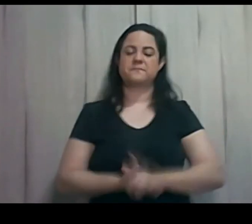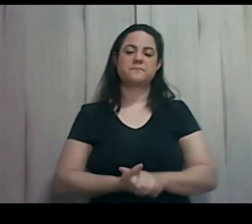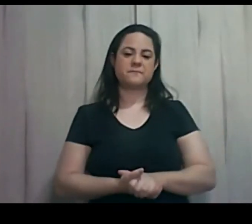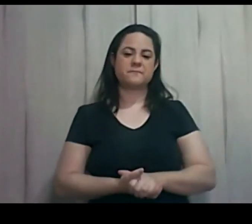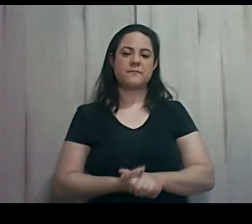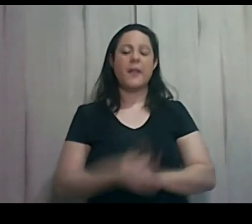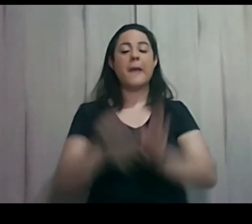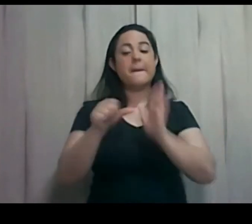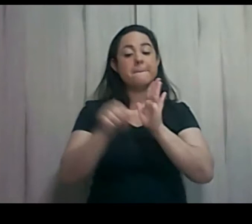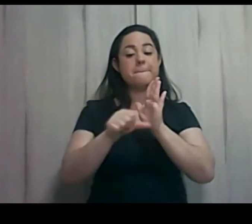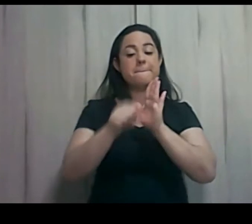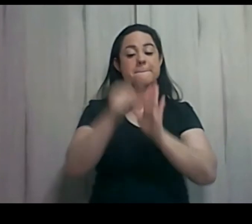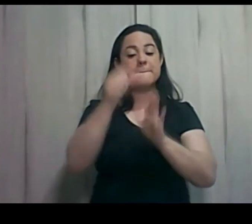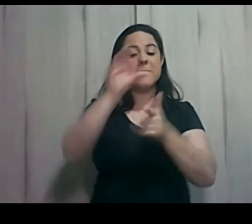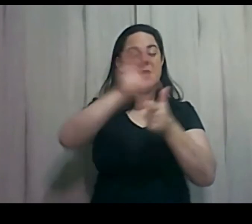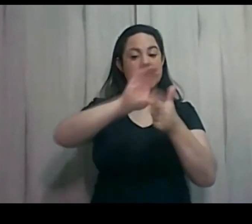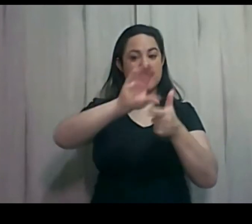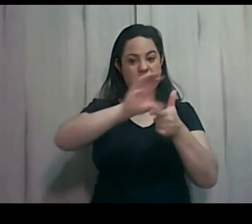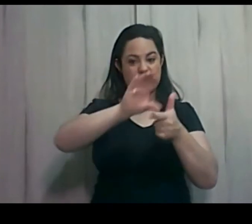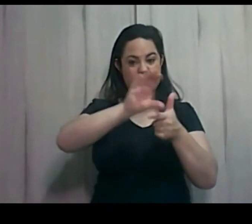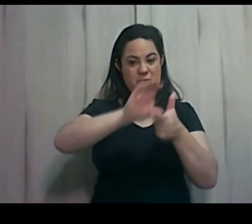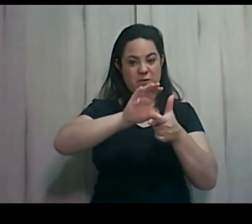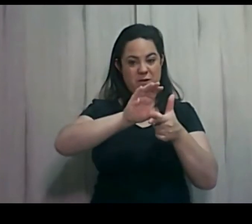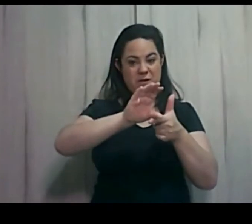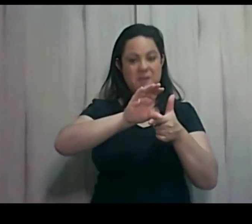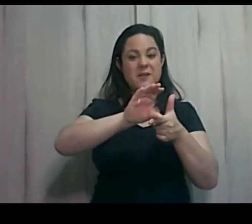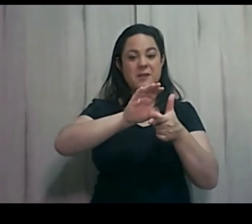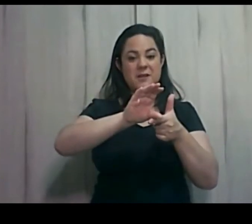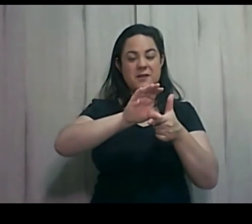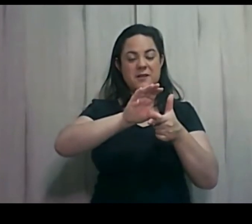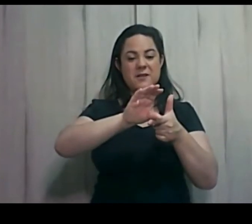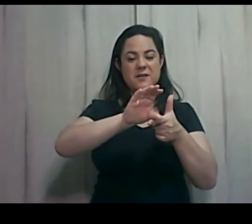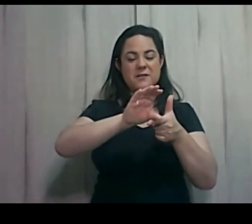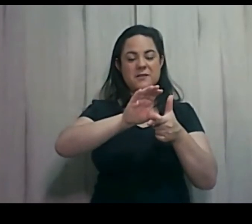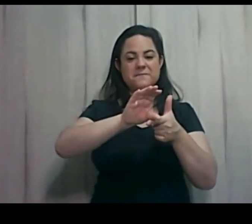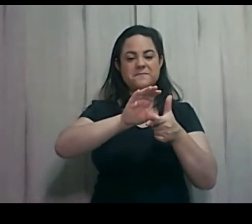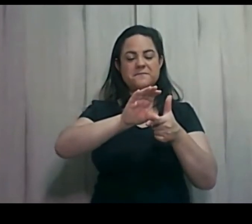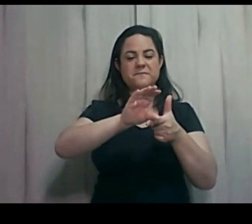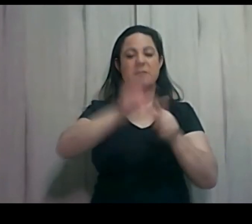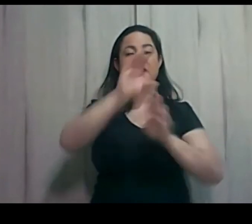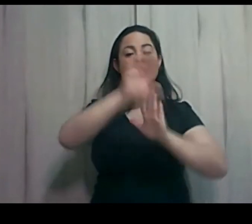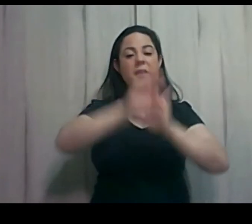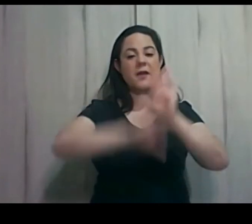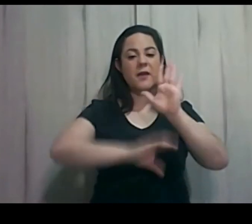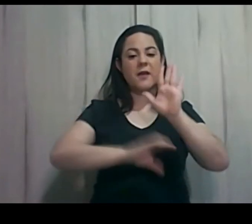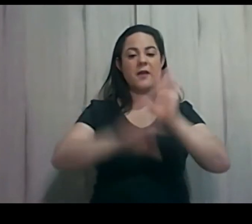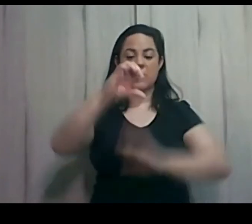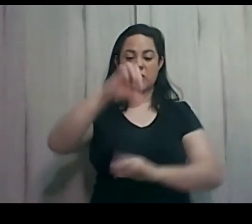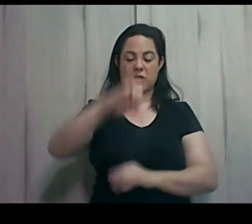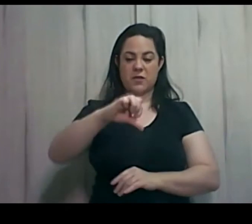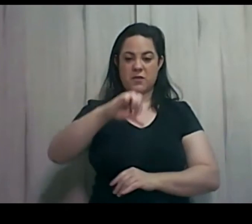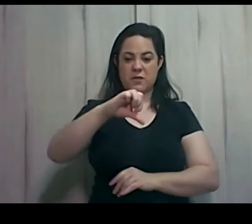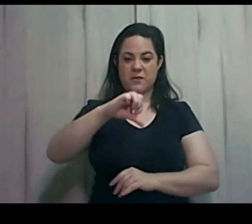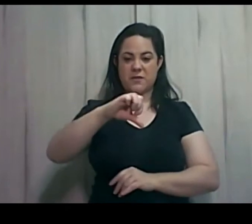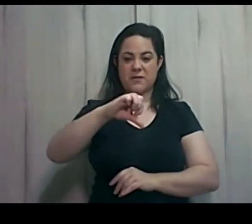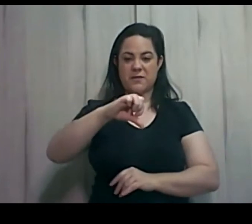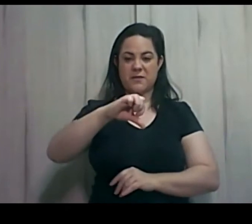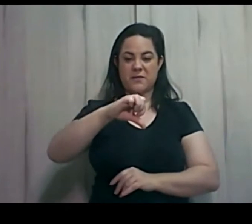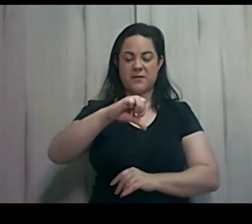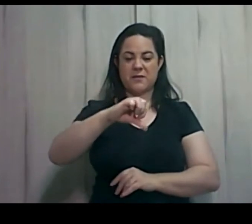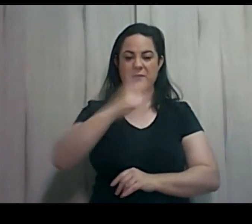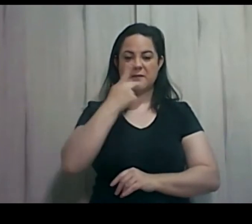1 Coríntios, primeira epístola de Paulo aos Coríntios, capítulo 9. Diz